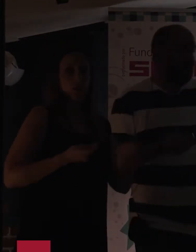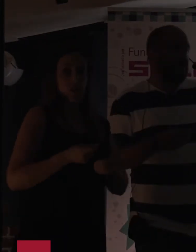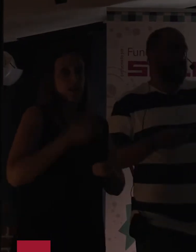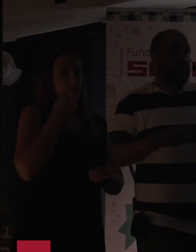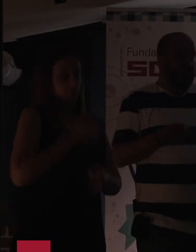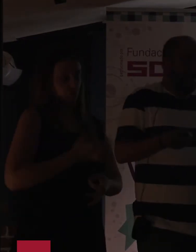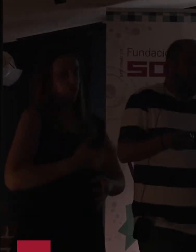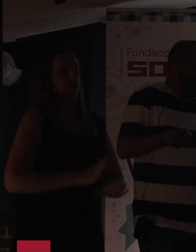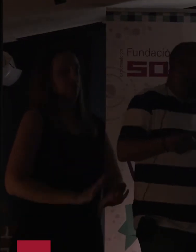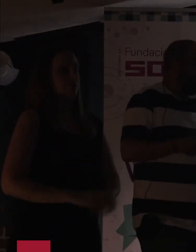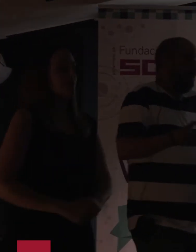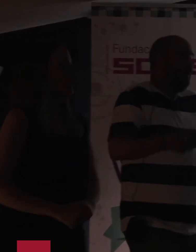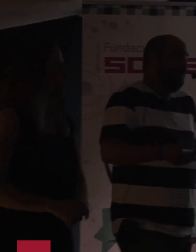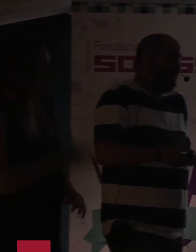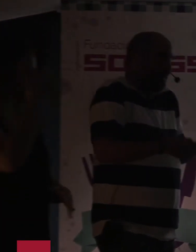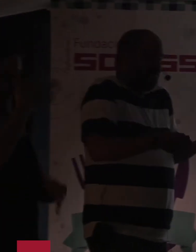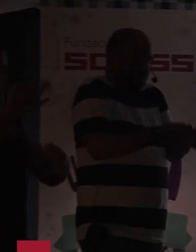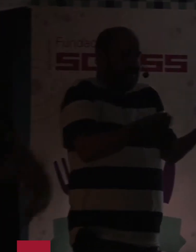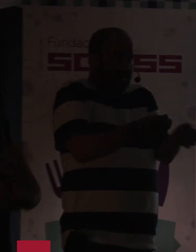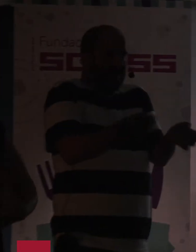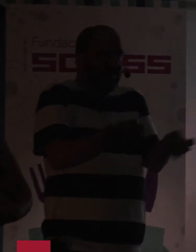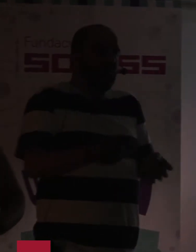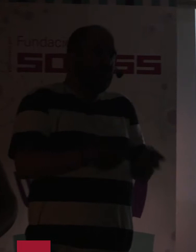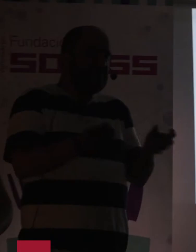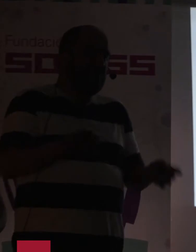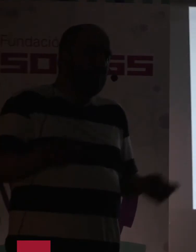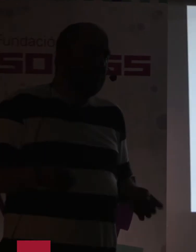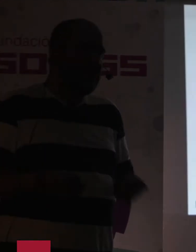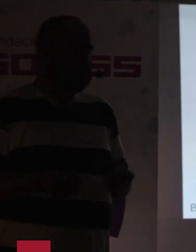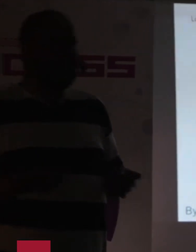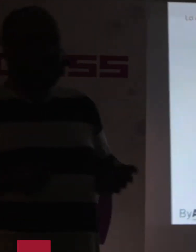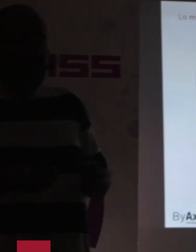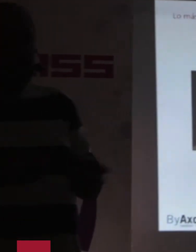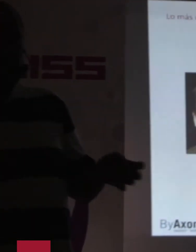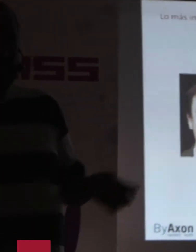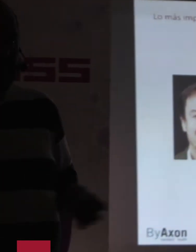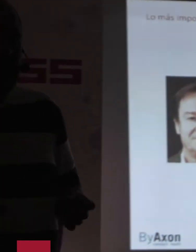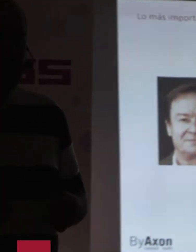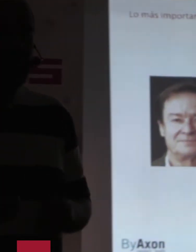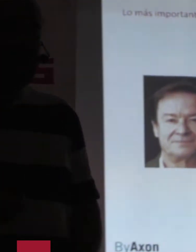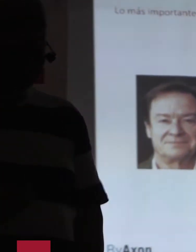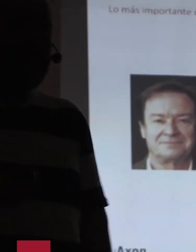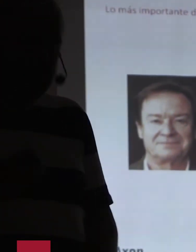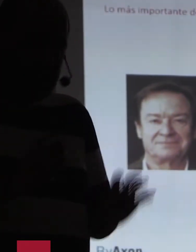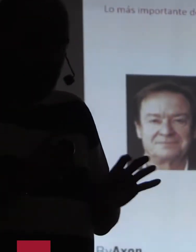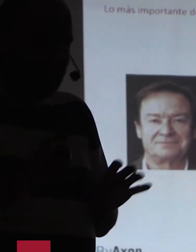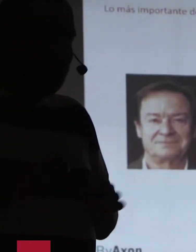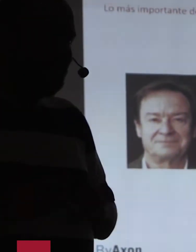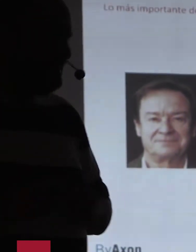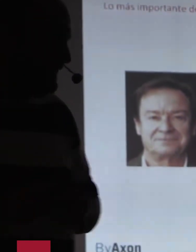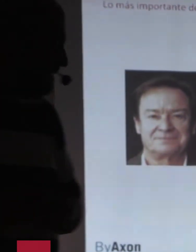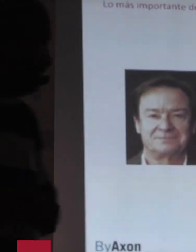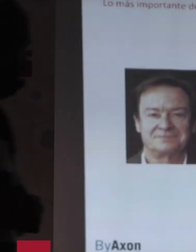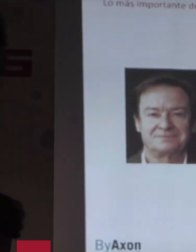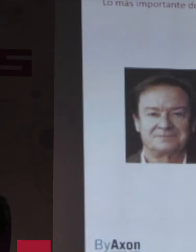sensato, que pone orden, porque o sea, de verdad, juntas a un grupo de físicos e ingenieros en un proyecto y la cosa puede